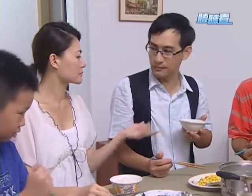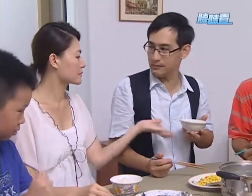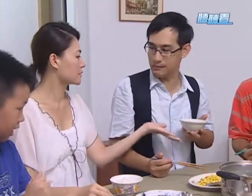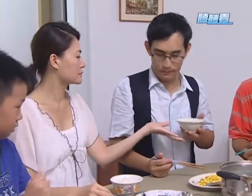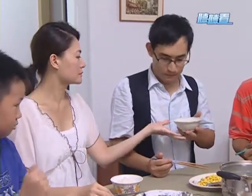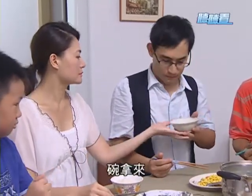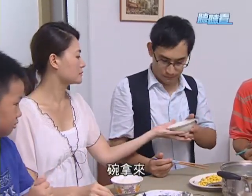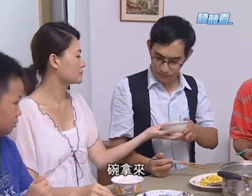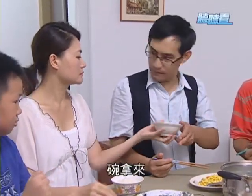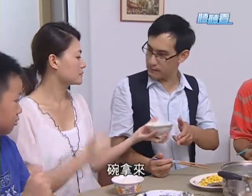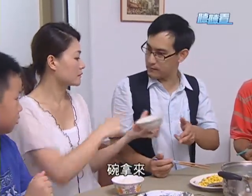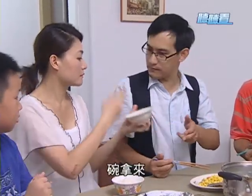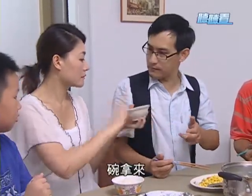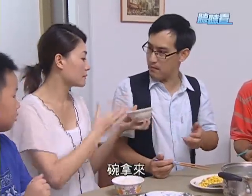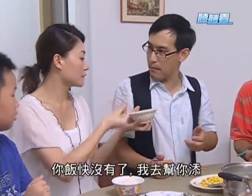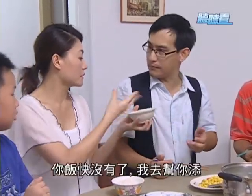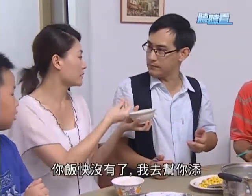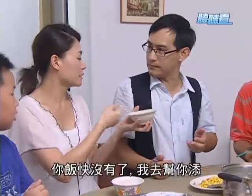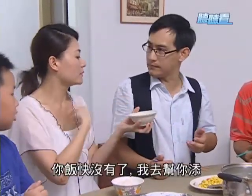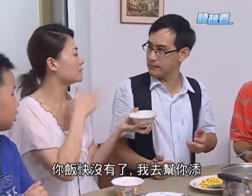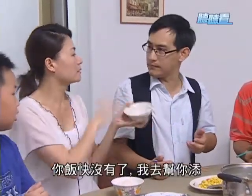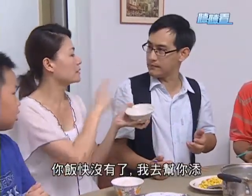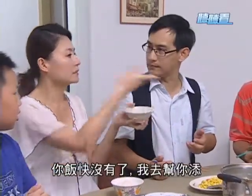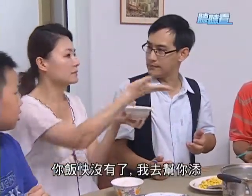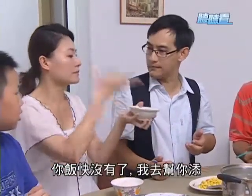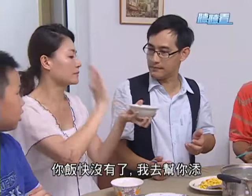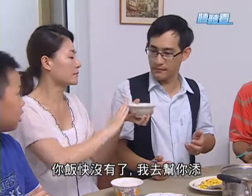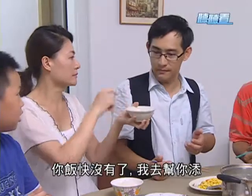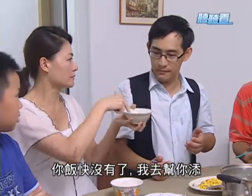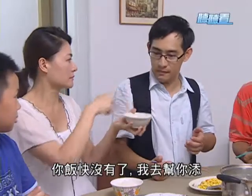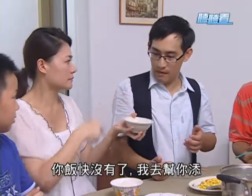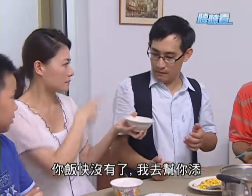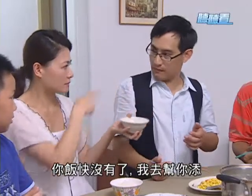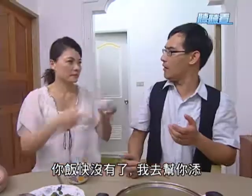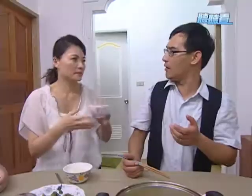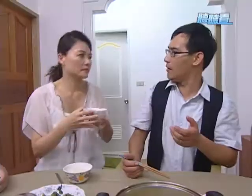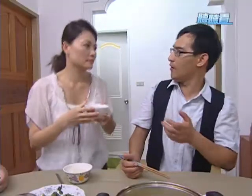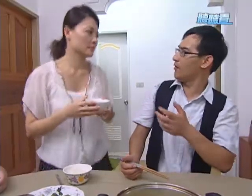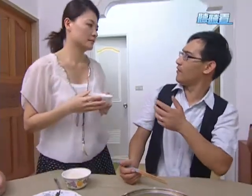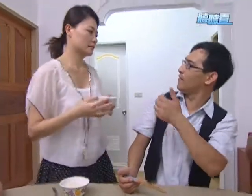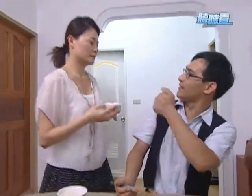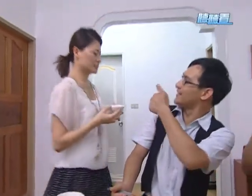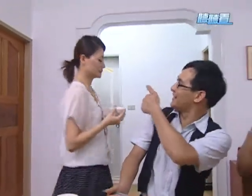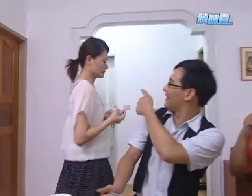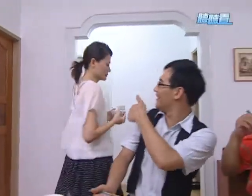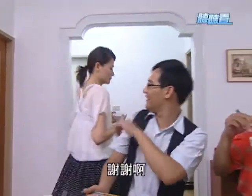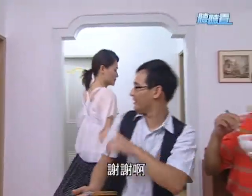碗拿来，你饭快没有了，我去帮你添哦。 啊，谢谢啊。